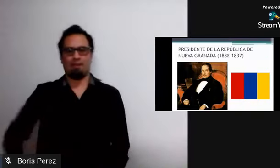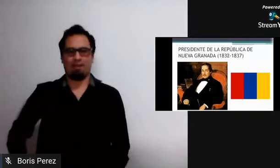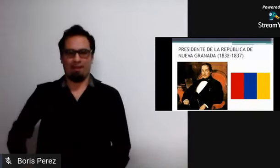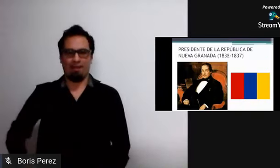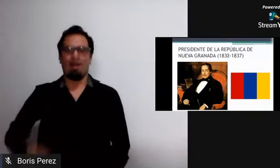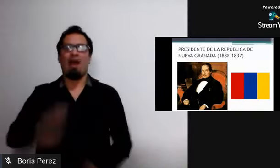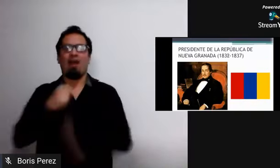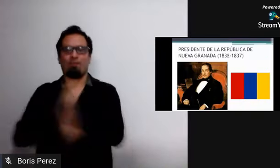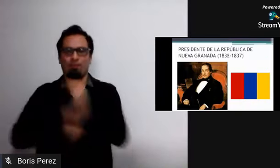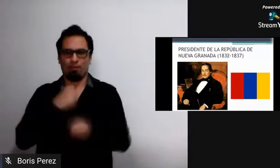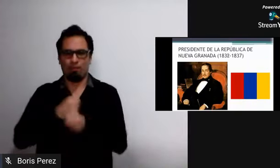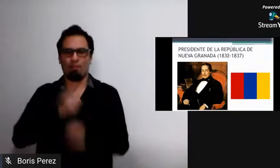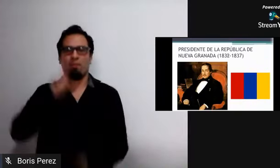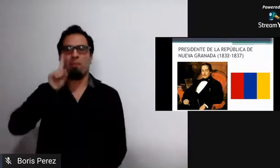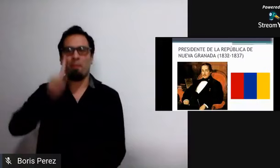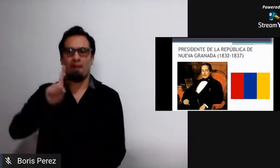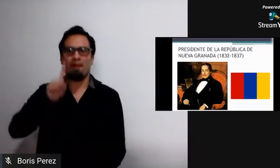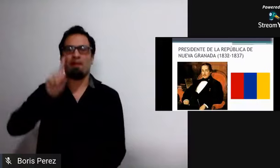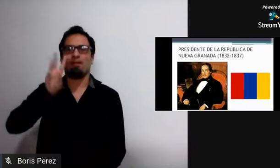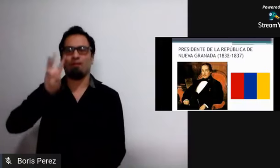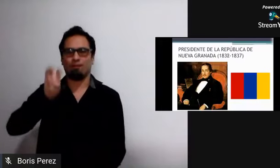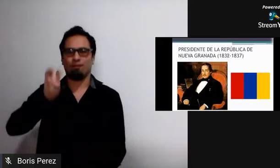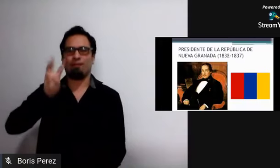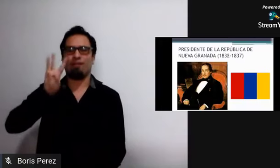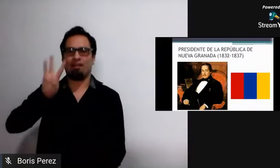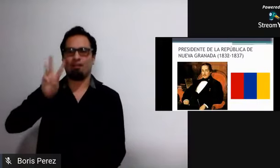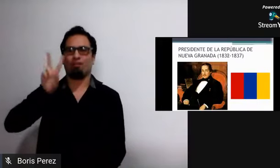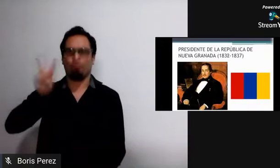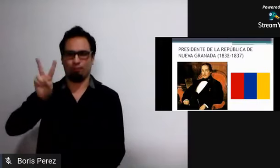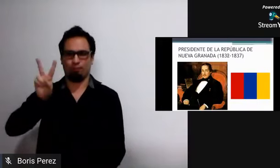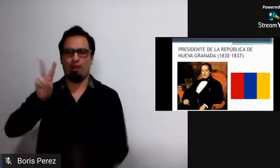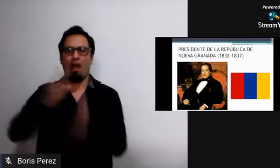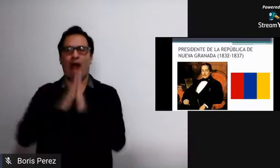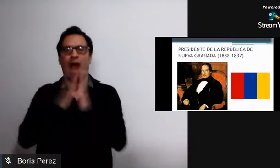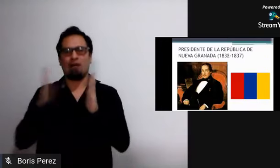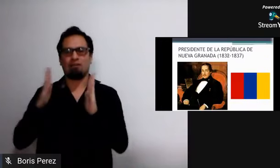asumió la presidencia en